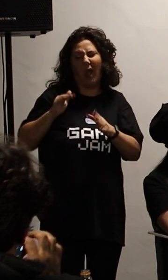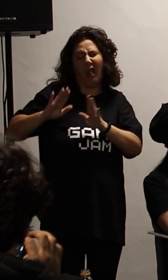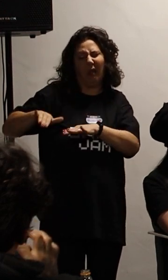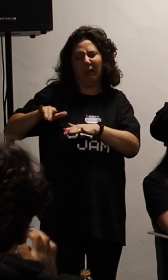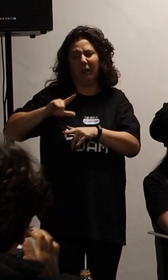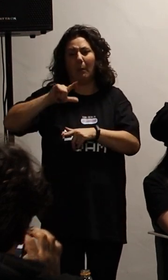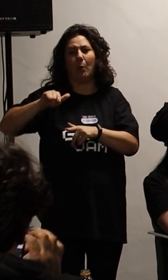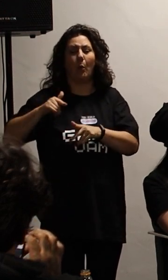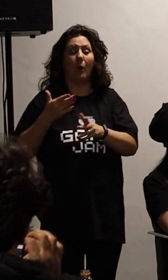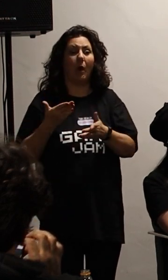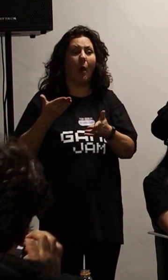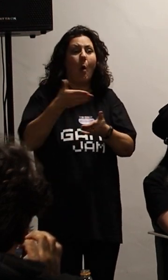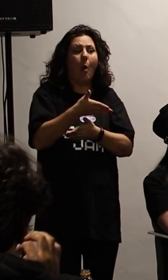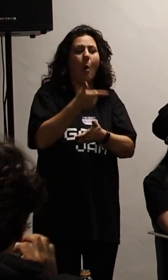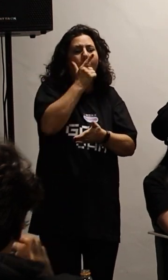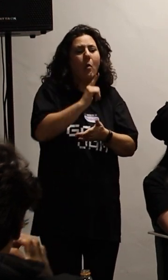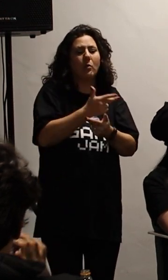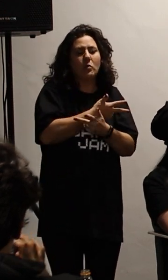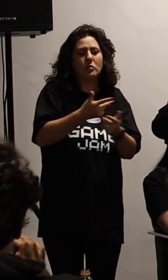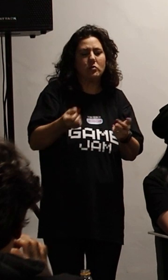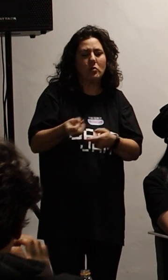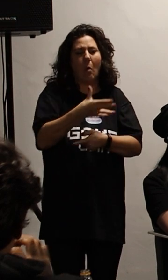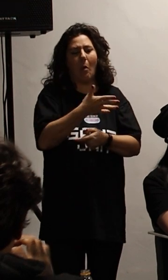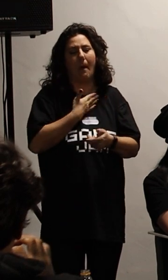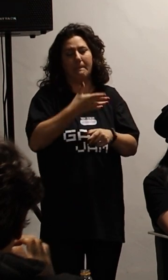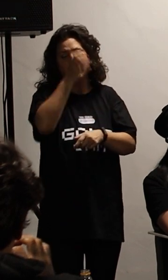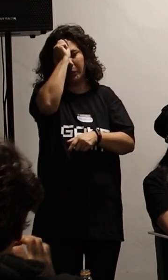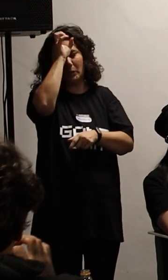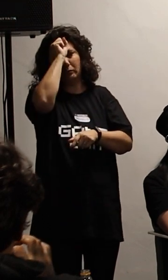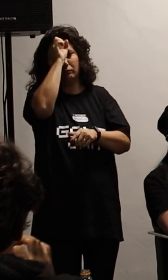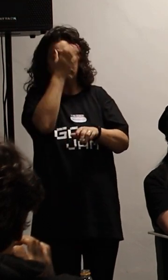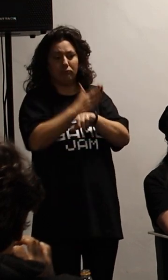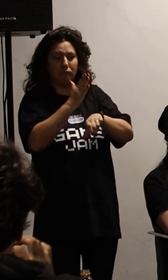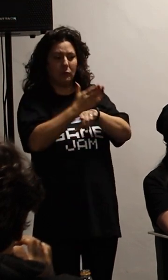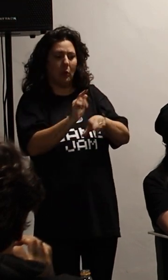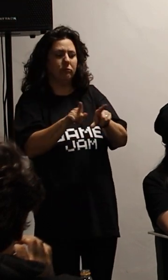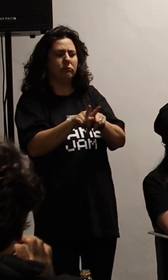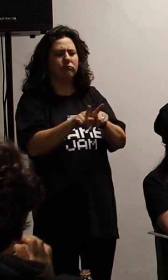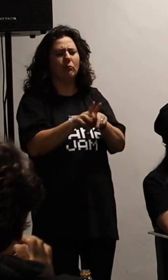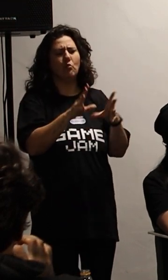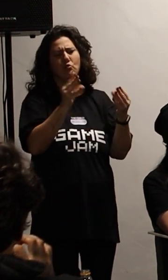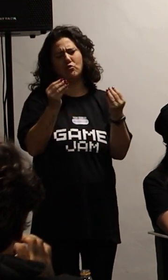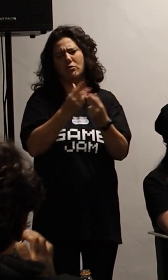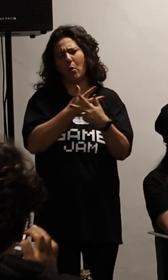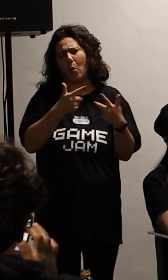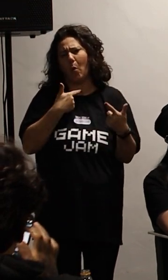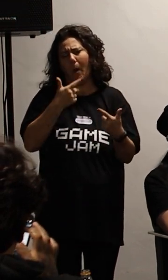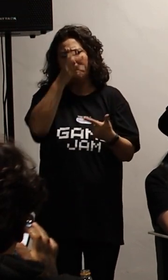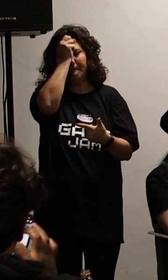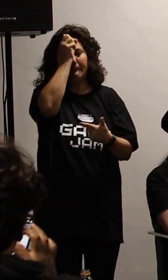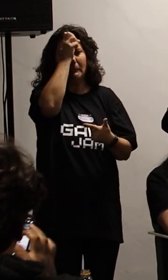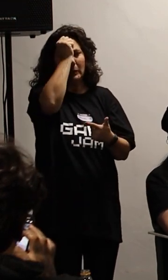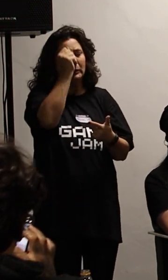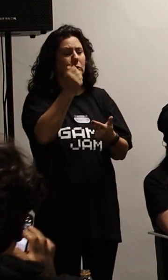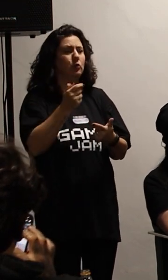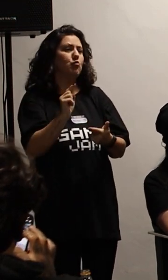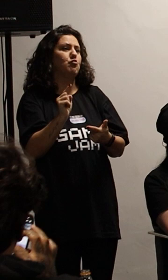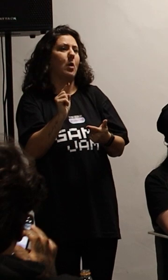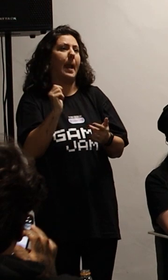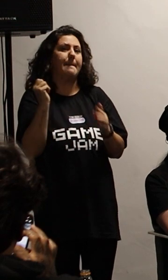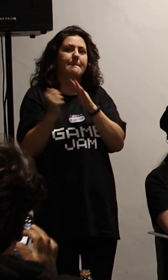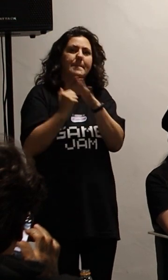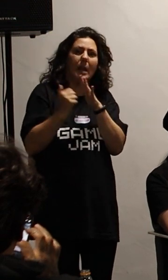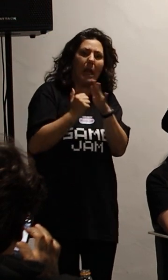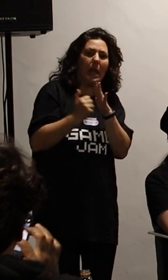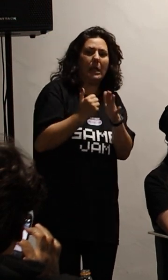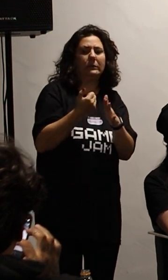né? E, claro, né, aprender na prática. Então, muito do que eu aprendi não foi em empresas